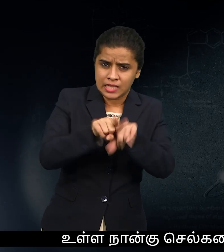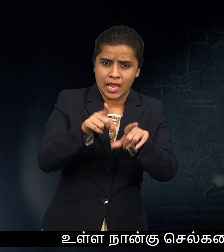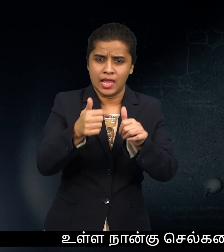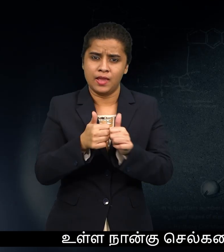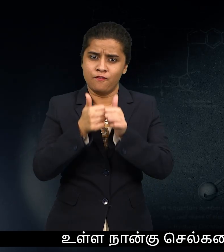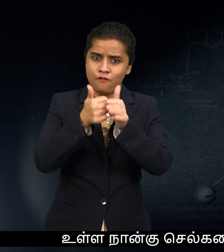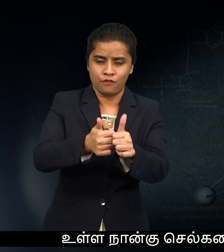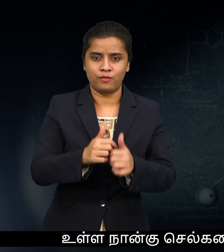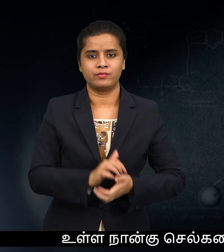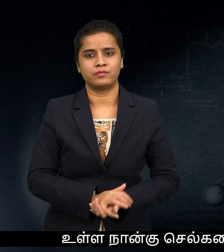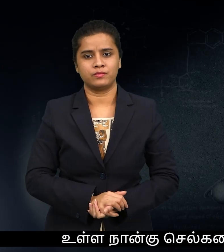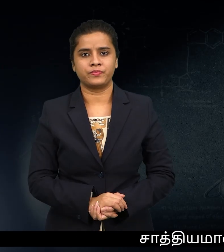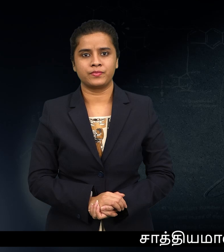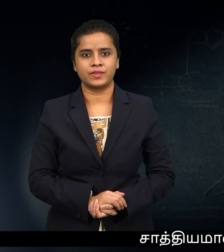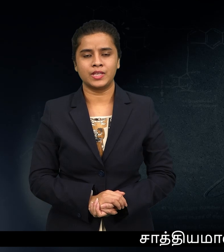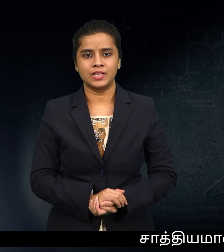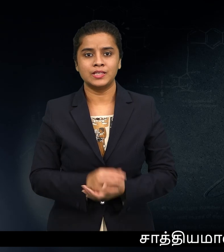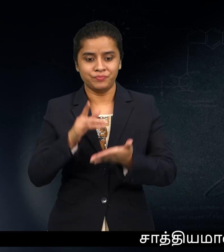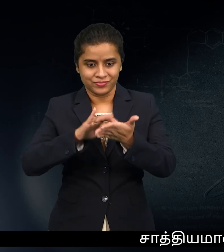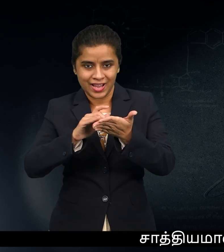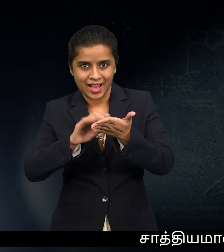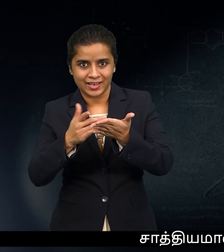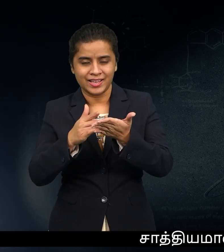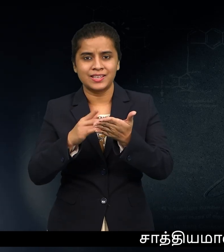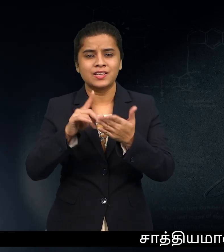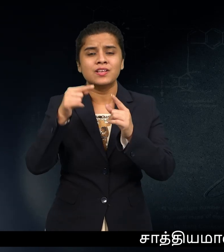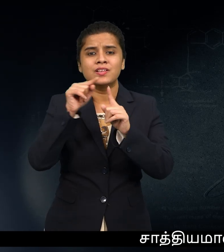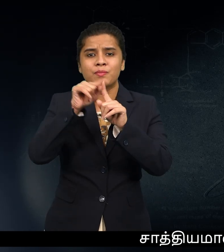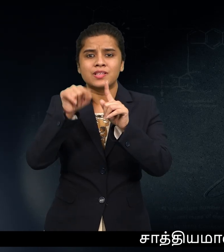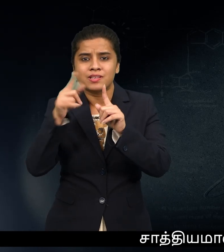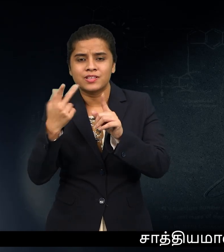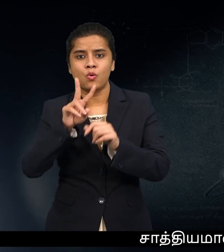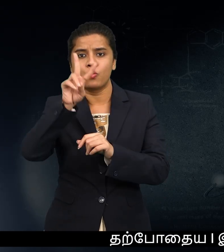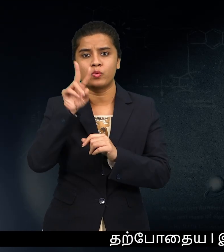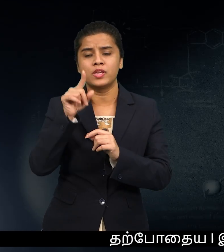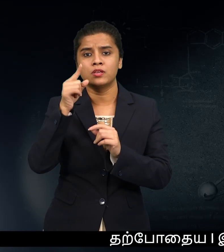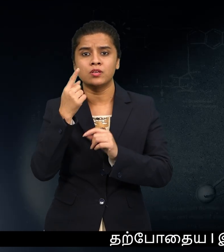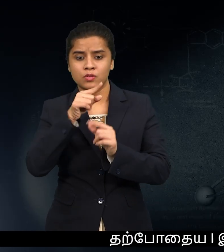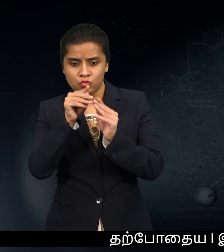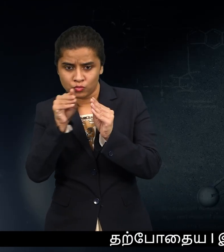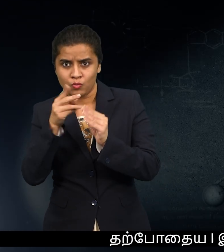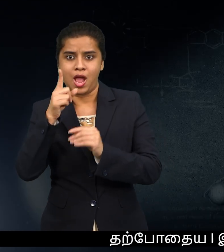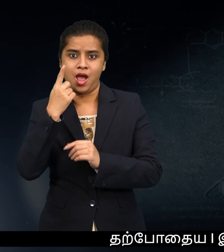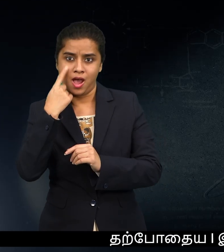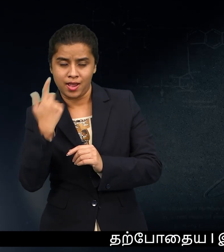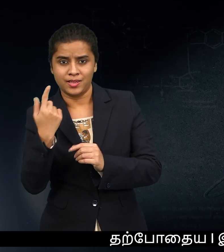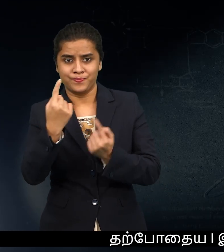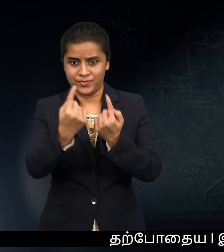தனித்தனியாக செய்யவும். மின்னழுத்த வேறுபாடு V மற்றும் மின்னோட்டம் I இன் ஒவ்வொரு